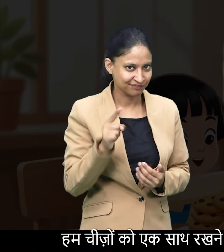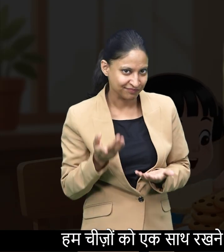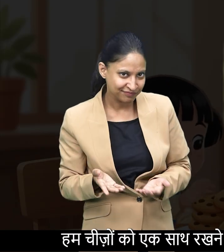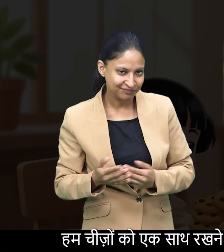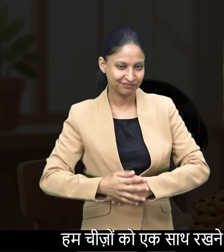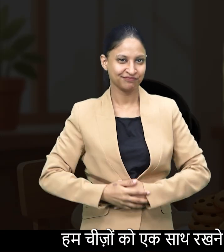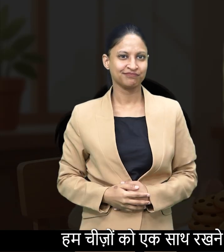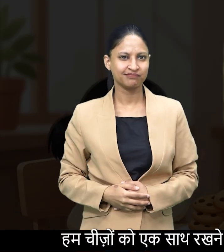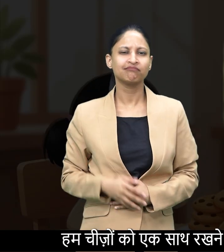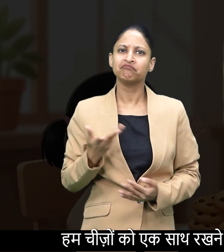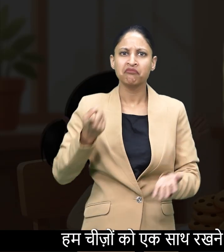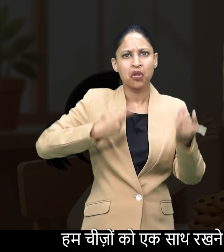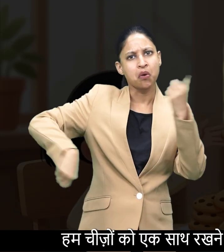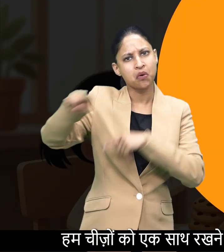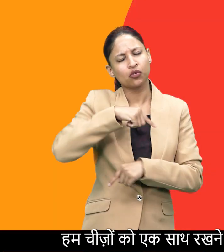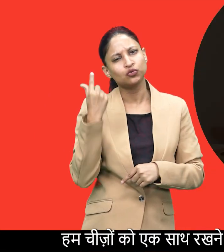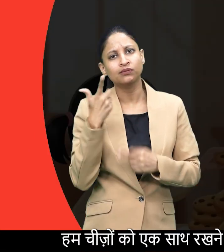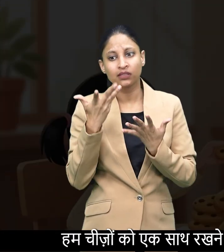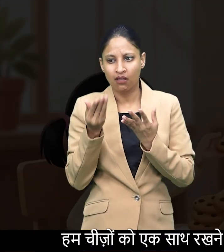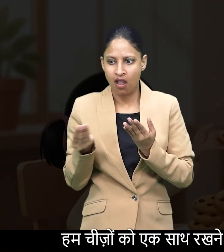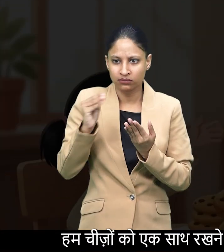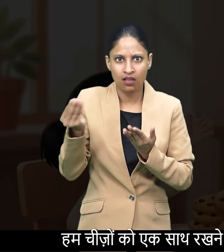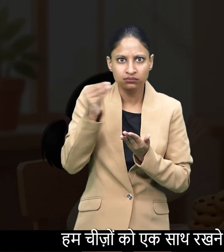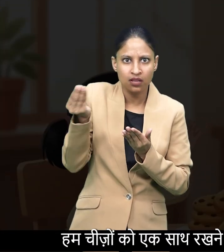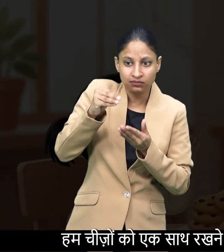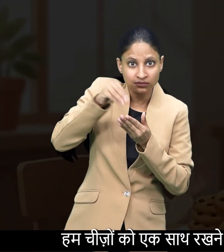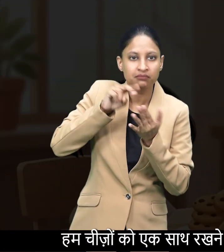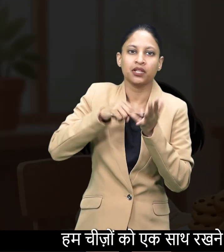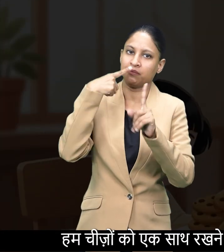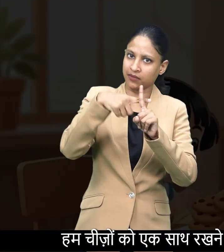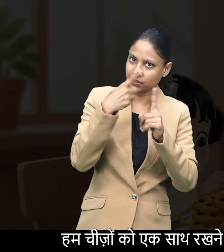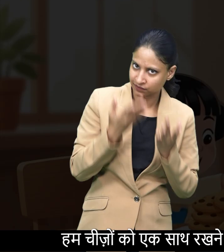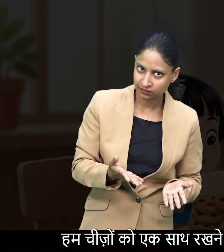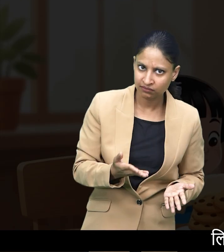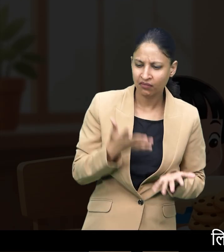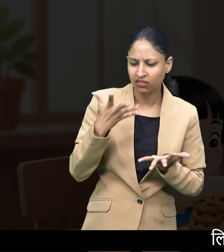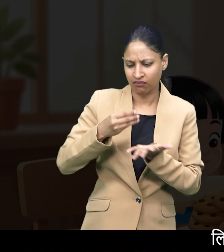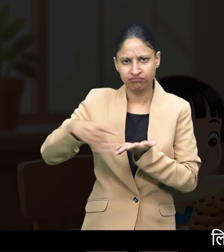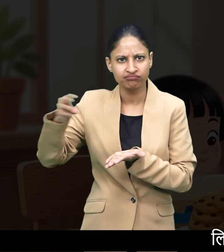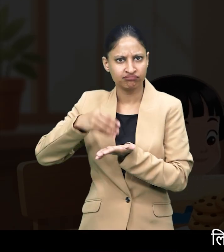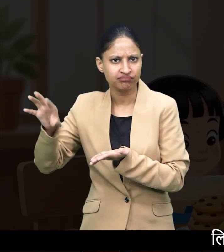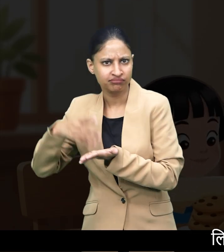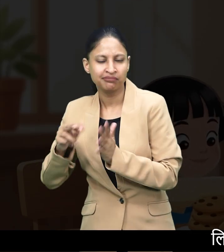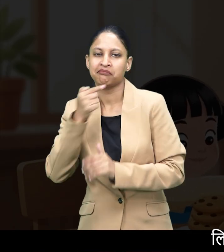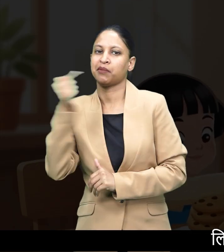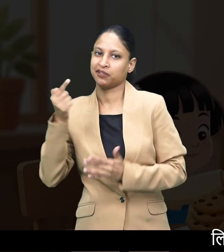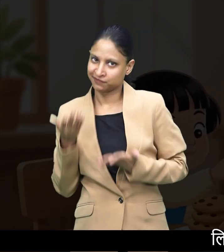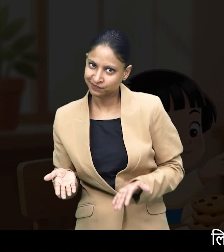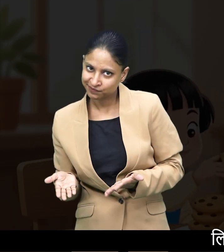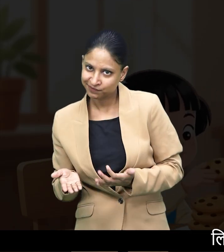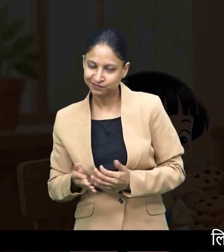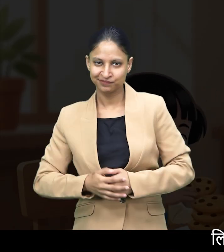हम चीजों को एक साथ रखने के लिए जोड़ का और चीजों को हटाने या अंतर जानने के लिए घटाव का उपयोग करते